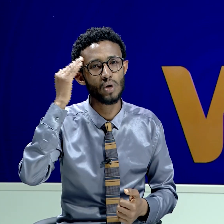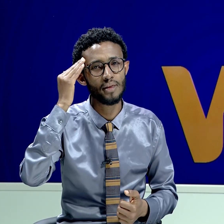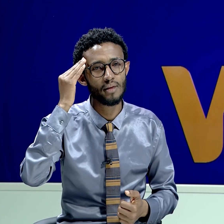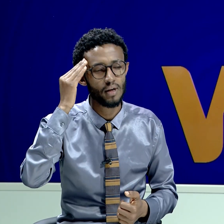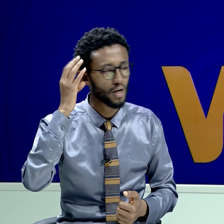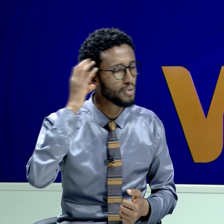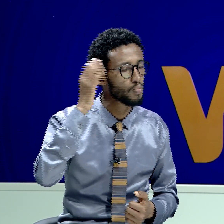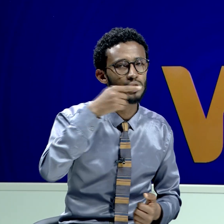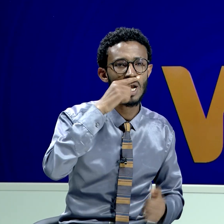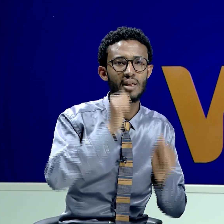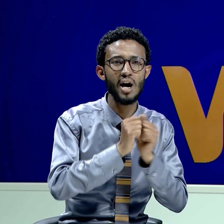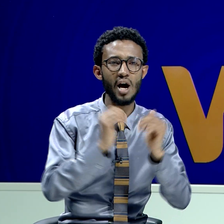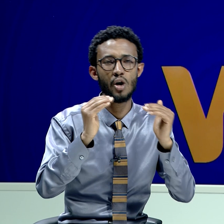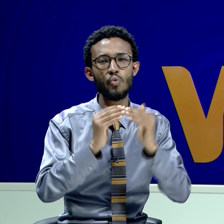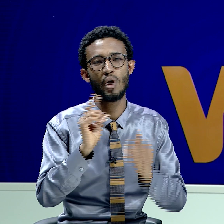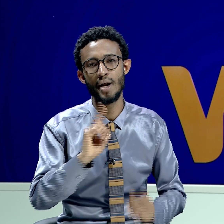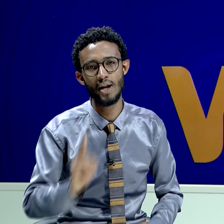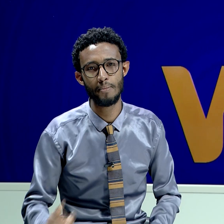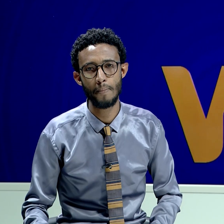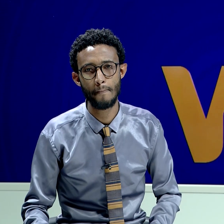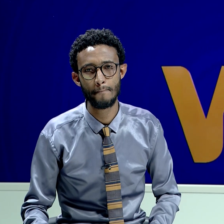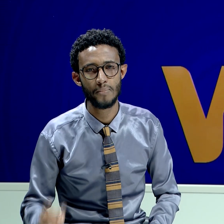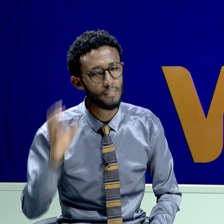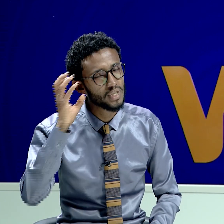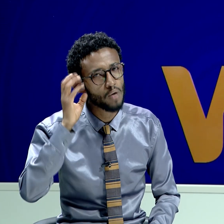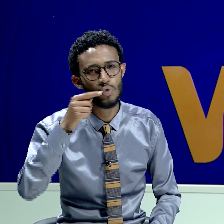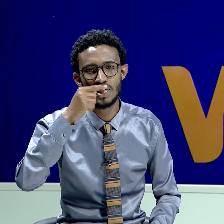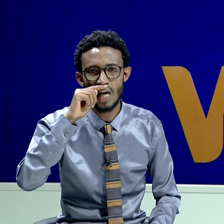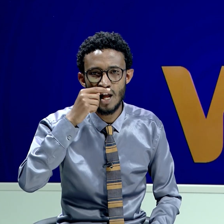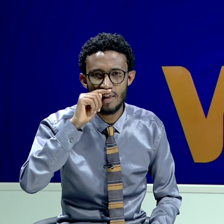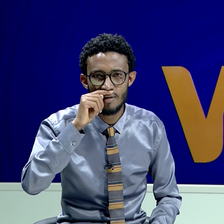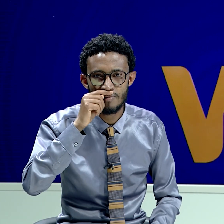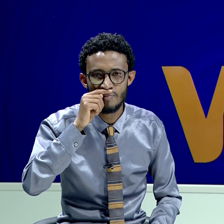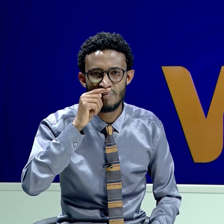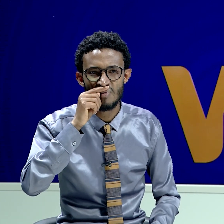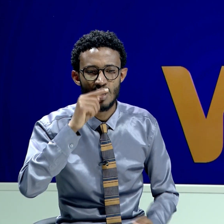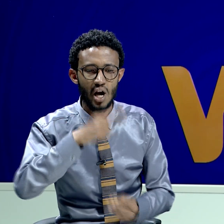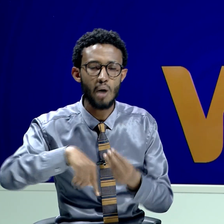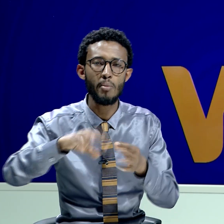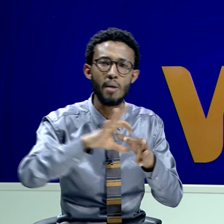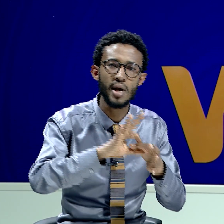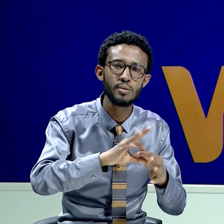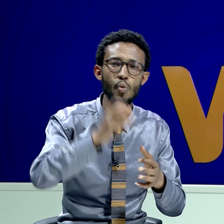እብቀት ከሚሰሙት ጻናት ጋራ እኩል አይደለም ሚሰሙት ጻናት አካባቢ ማበረስ